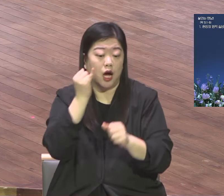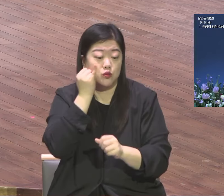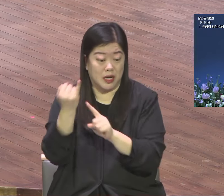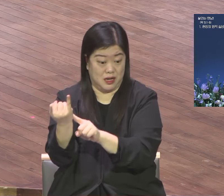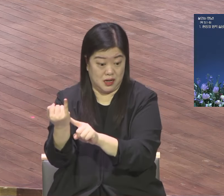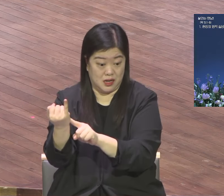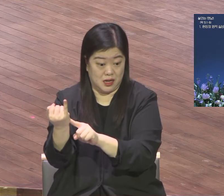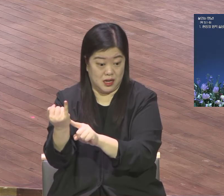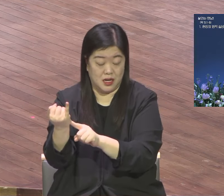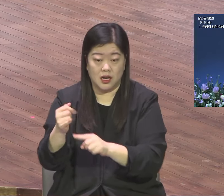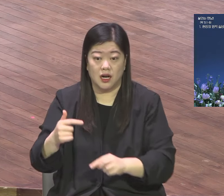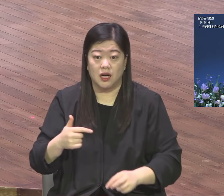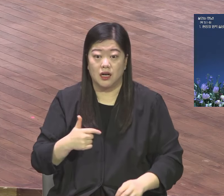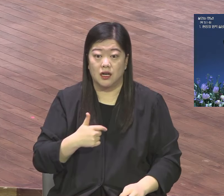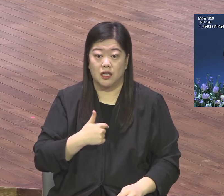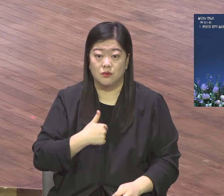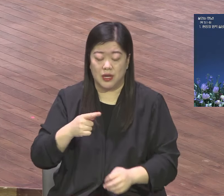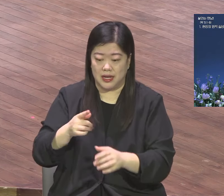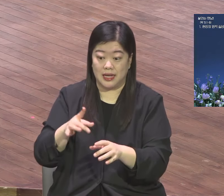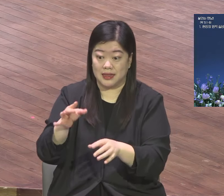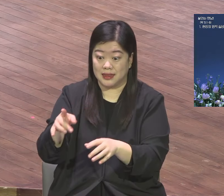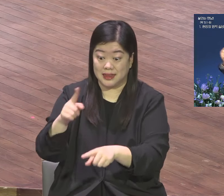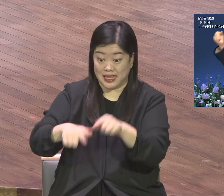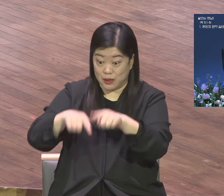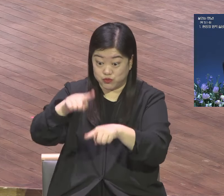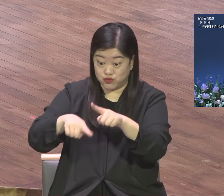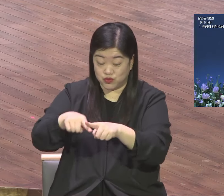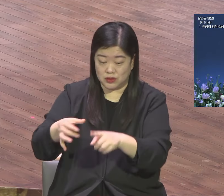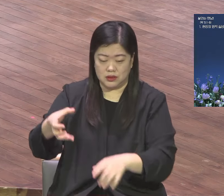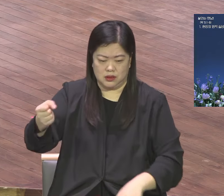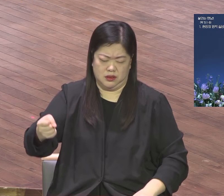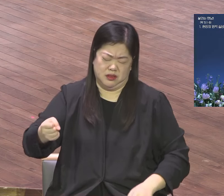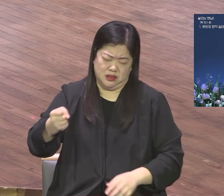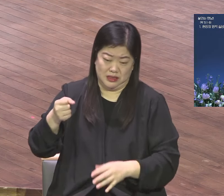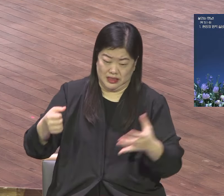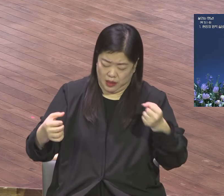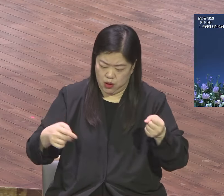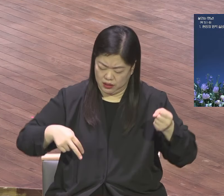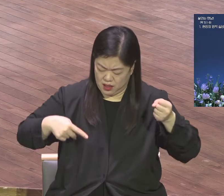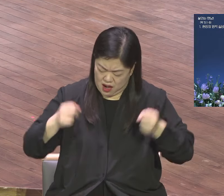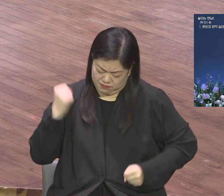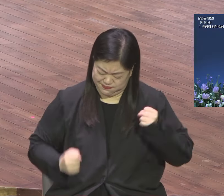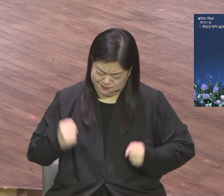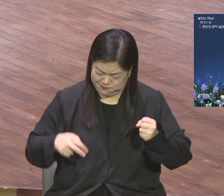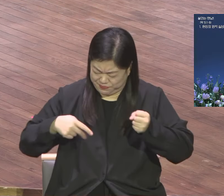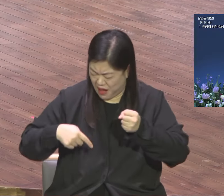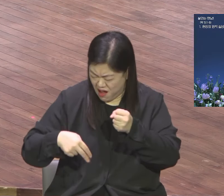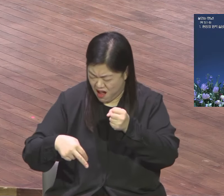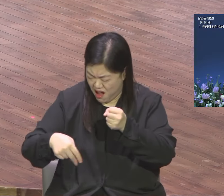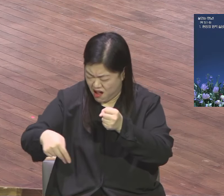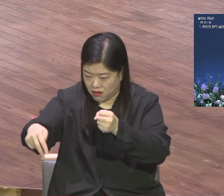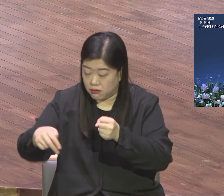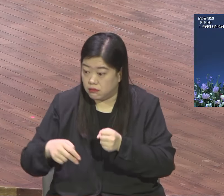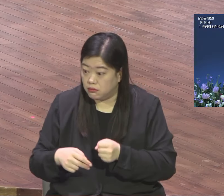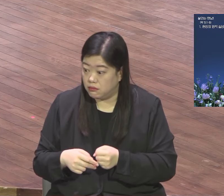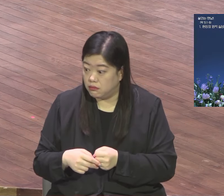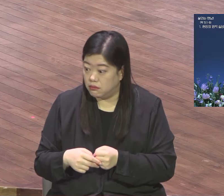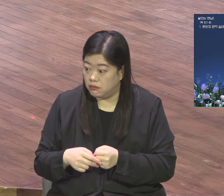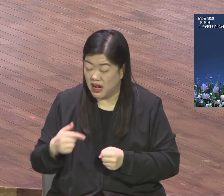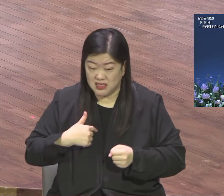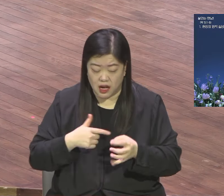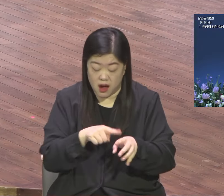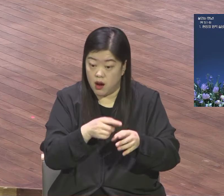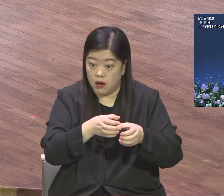손 잡고도 몇 걸음도 못 걸을 그 대나무를 잡고 그냥 뛰는 거에서 이야, 귀신의 능력을 보면서